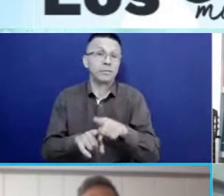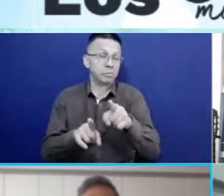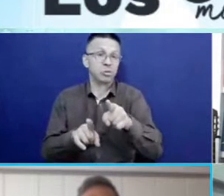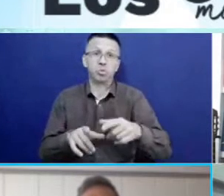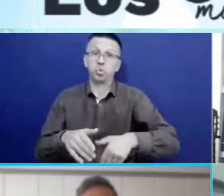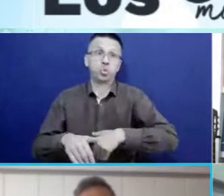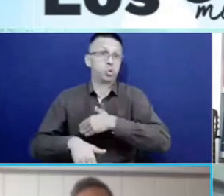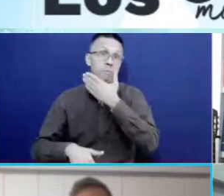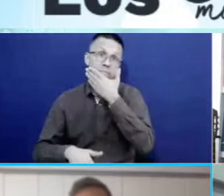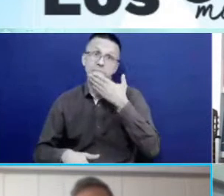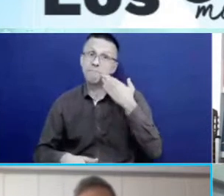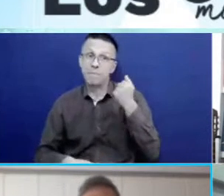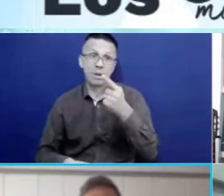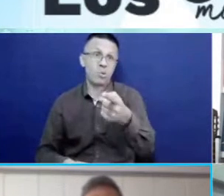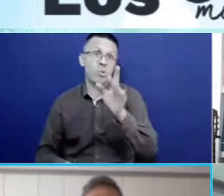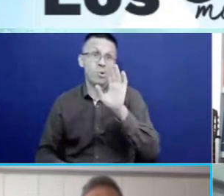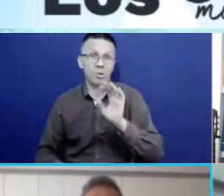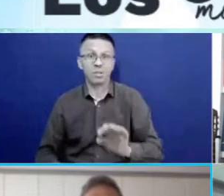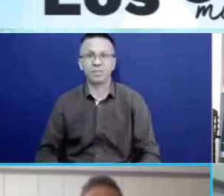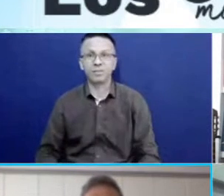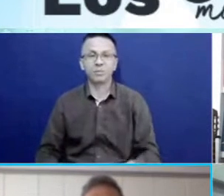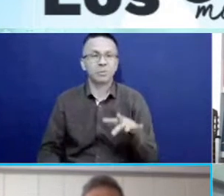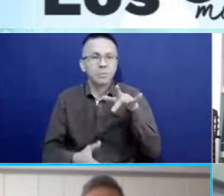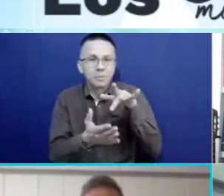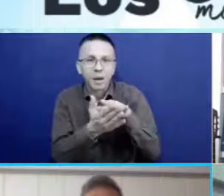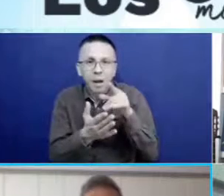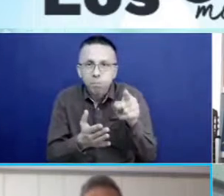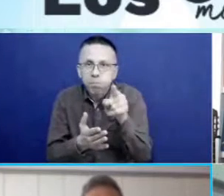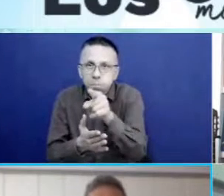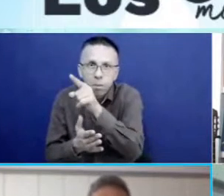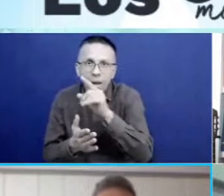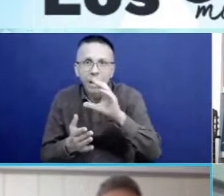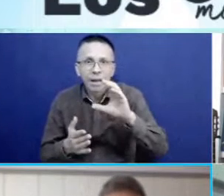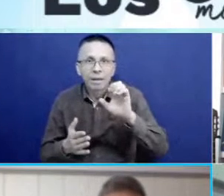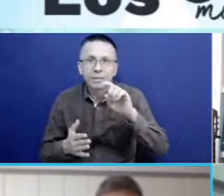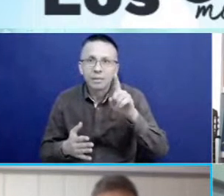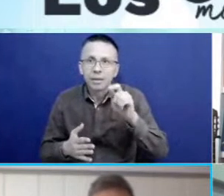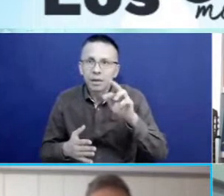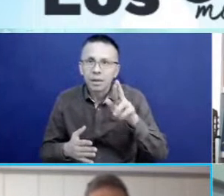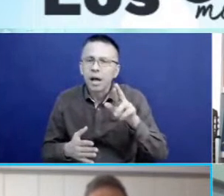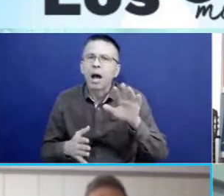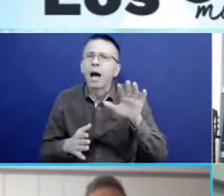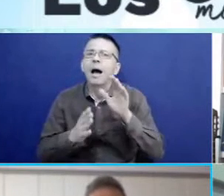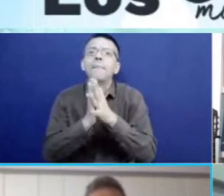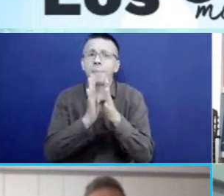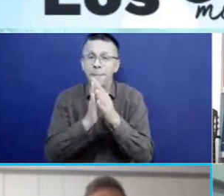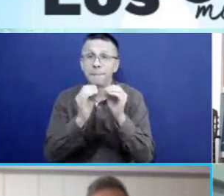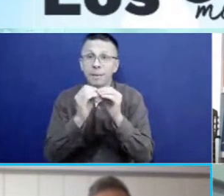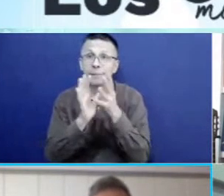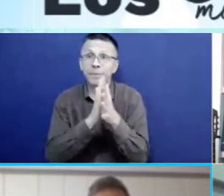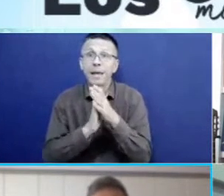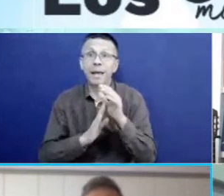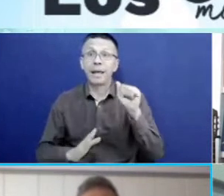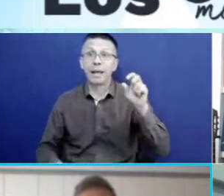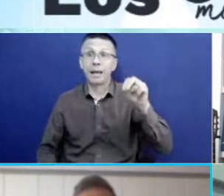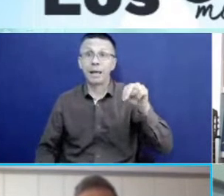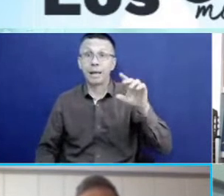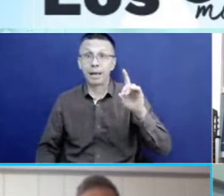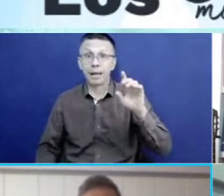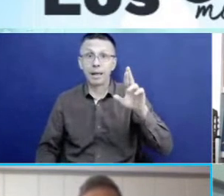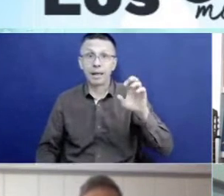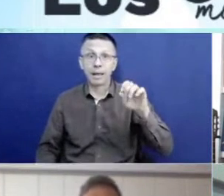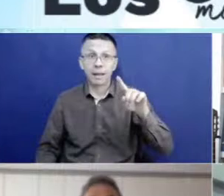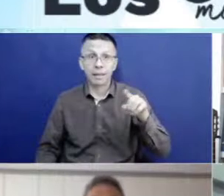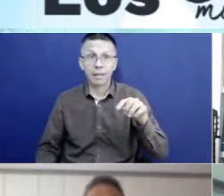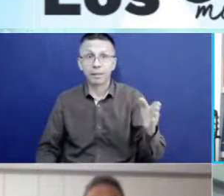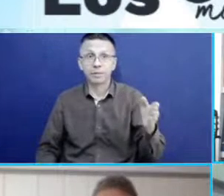a Manuel, a Andrés Otero, que también estuvo, a César Patiño. Oigan, y les cuento otra cosa, Andrés Otero se nos va también, ¿no?